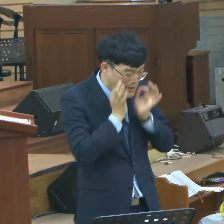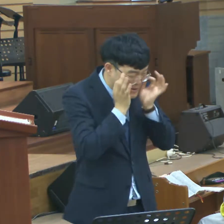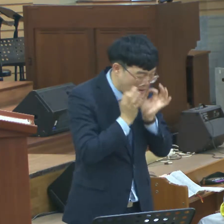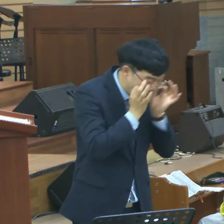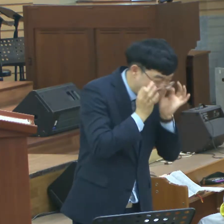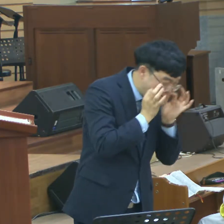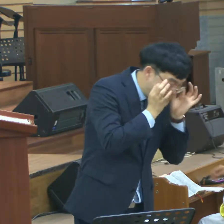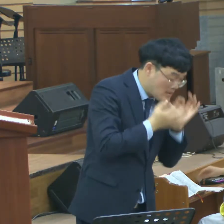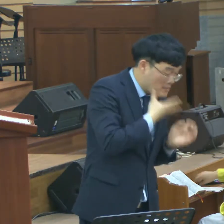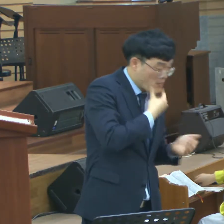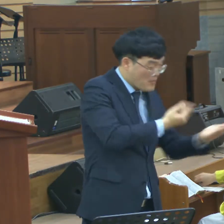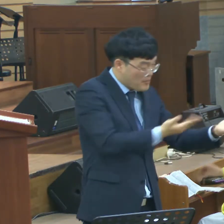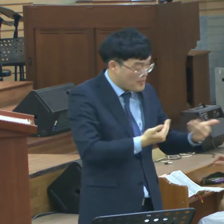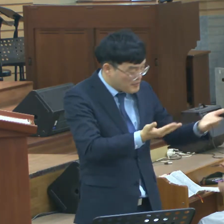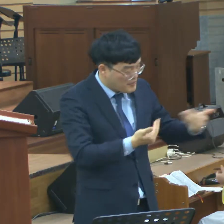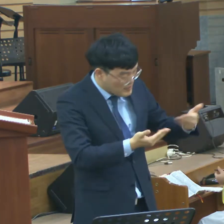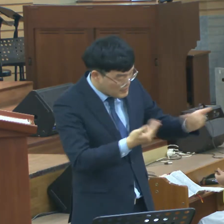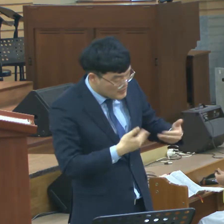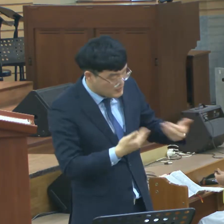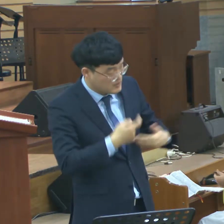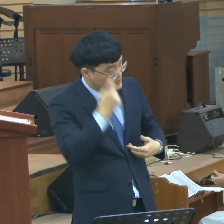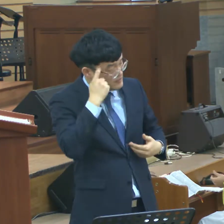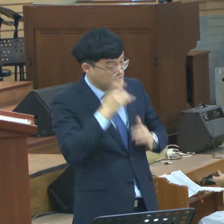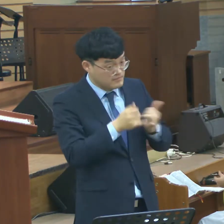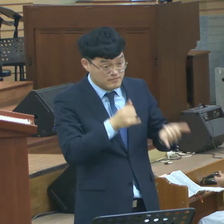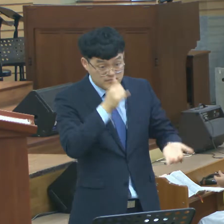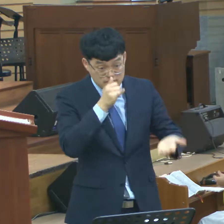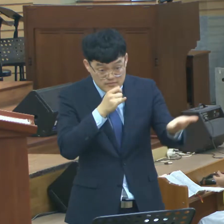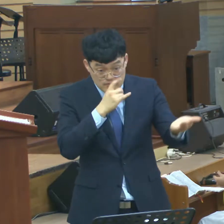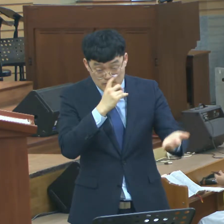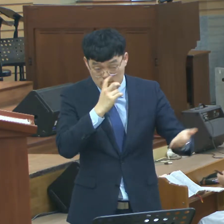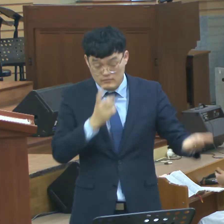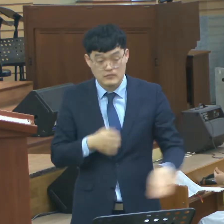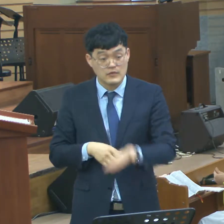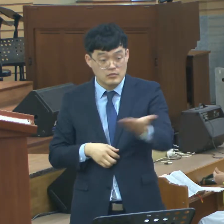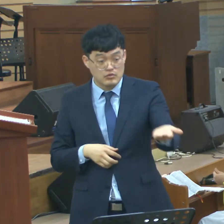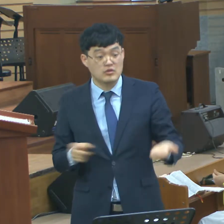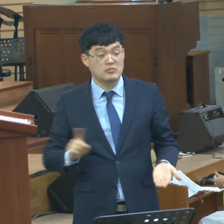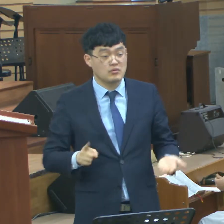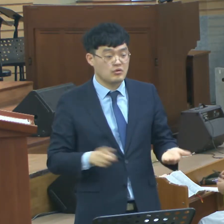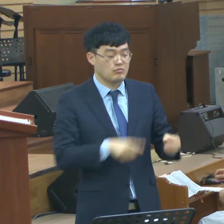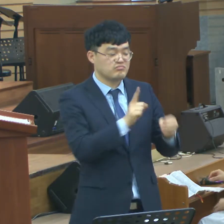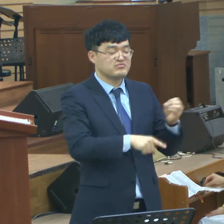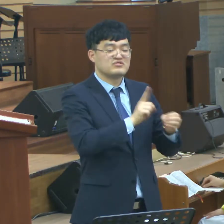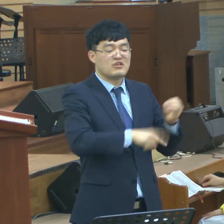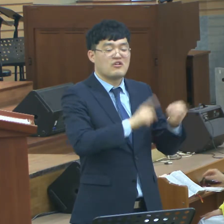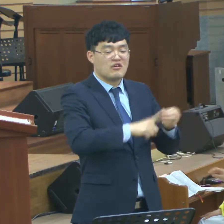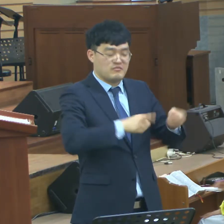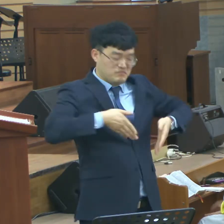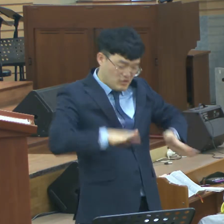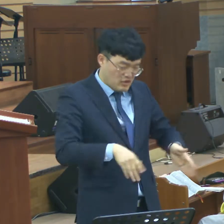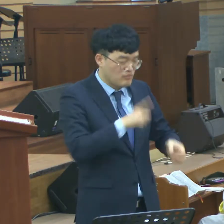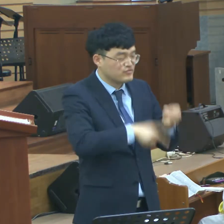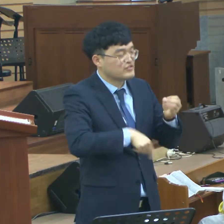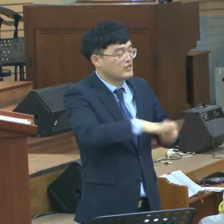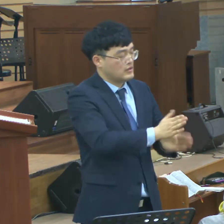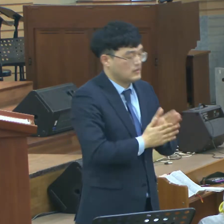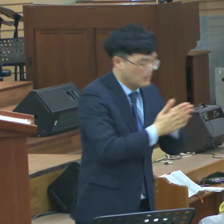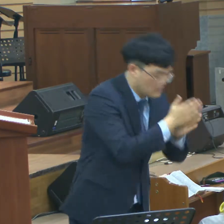그것은 잘못 계산하는 거예요. 석탄일에는 절에 가서 이렇게 빌고 성탄절은 교회에 오고